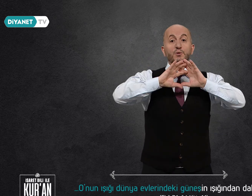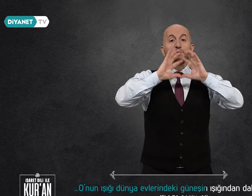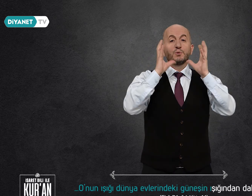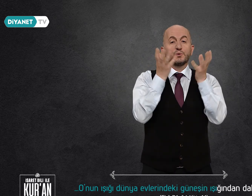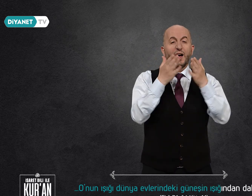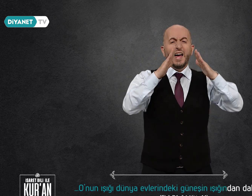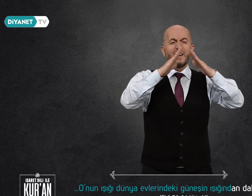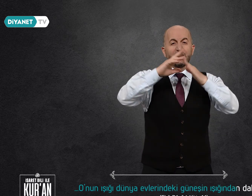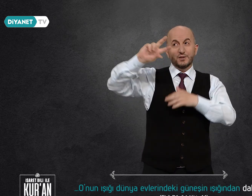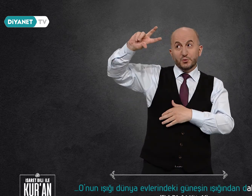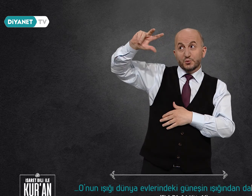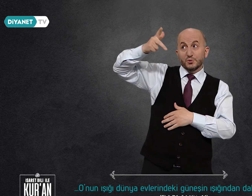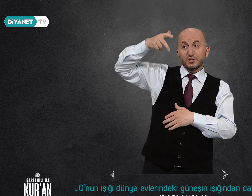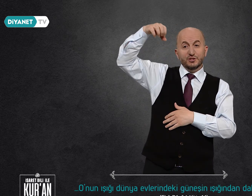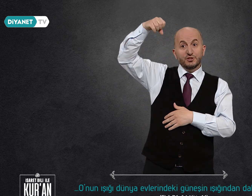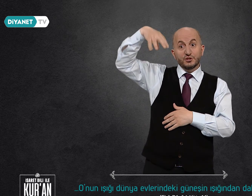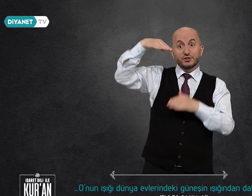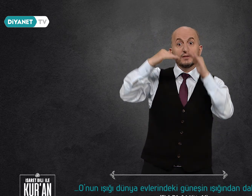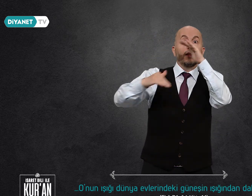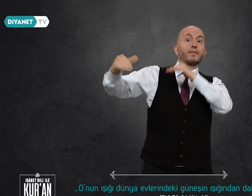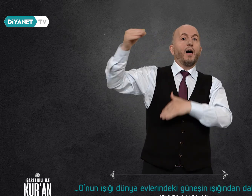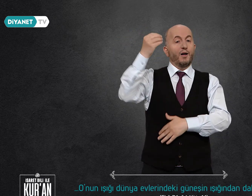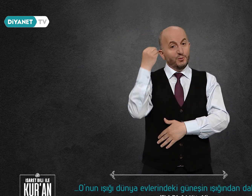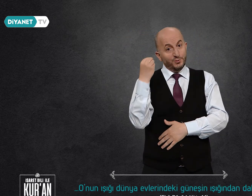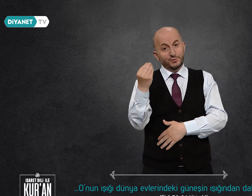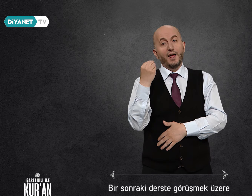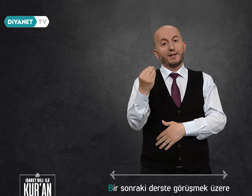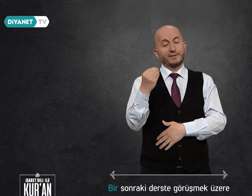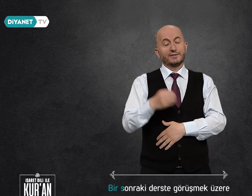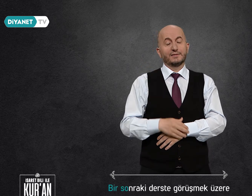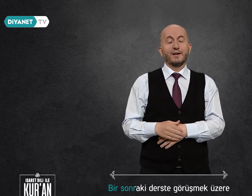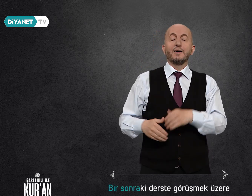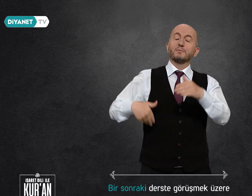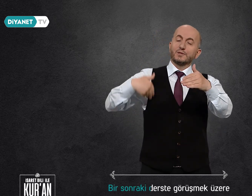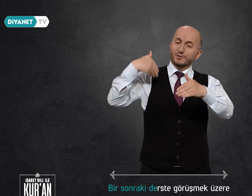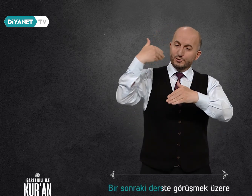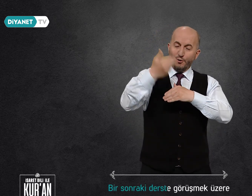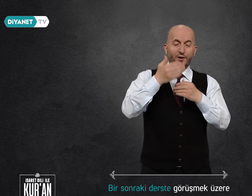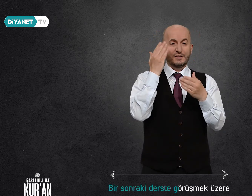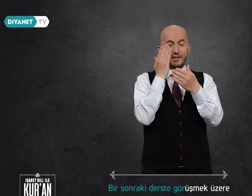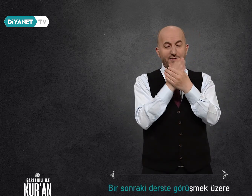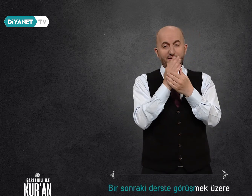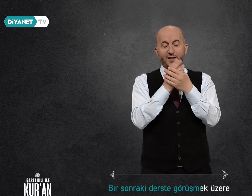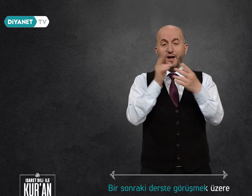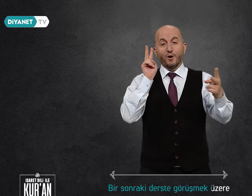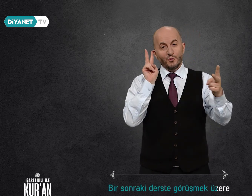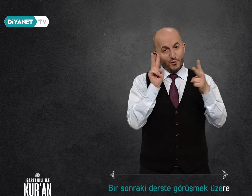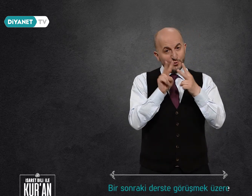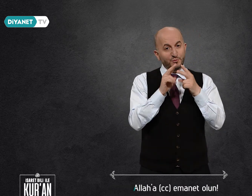güneşin ışığından daha güzeldir Bir sonraki derste görüşmek de